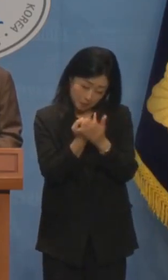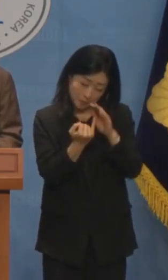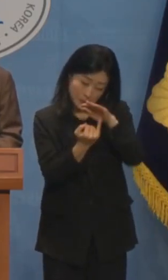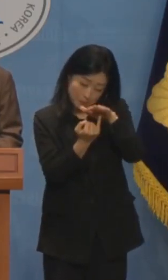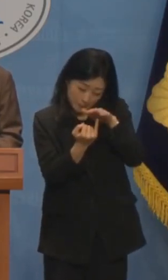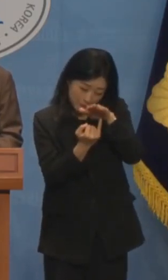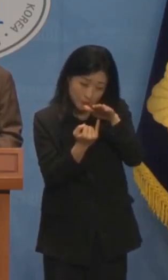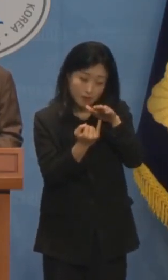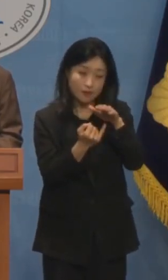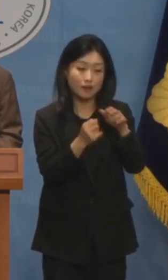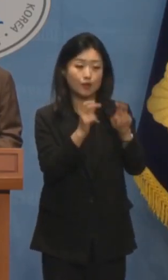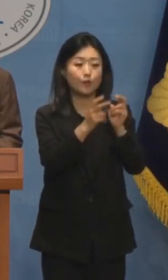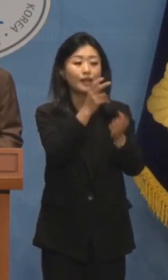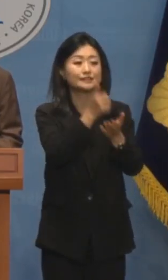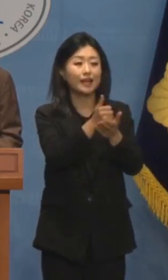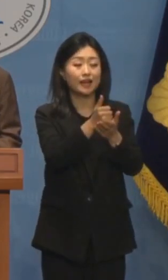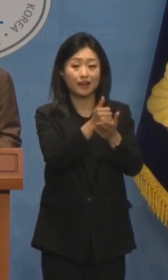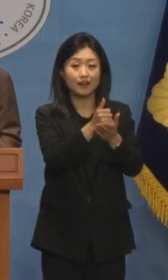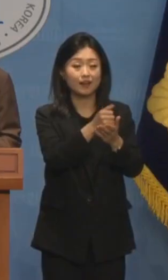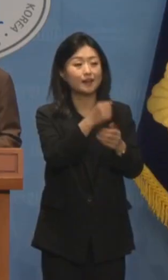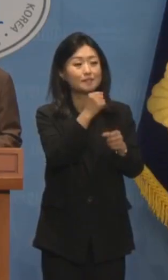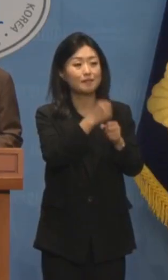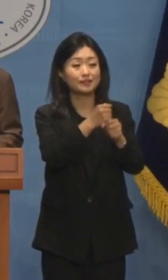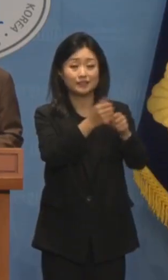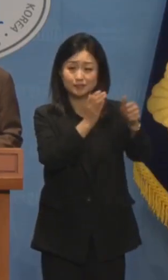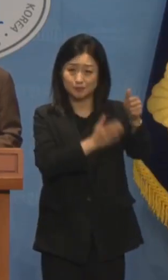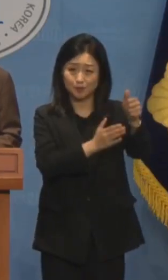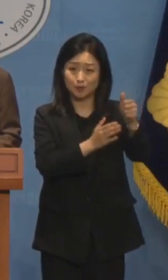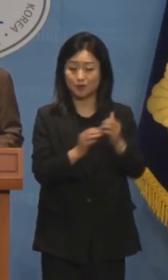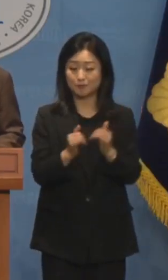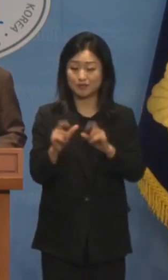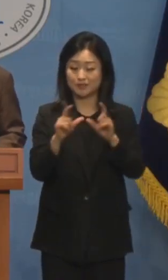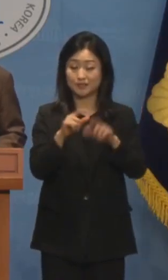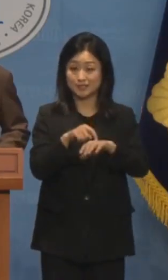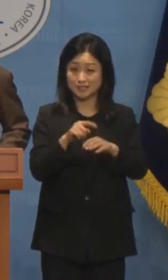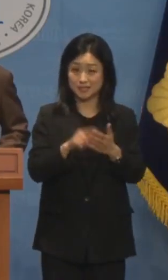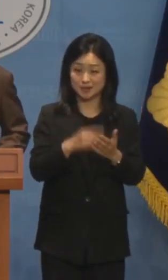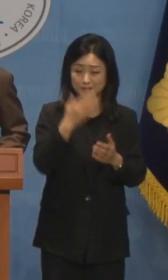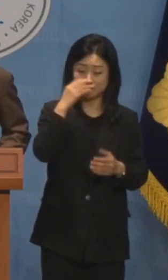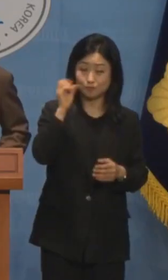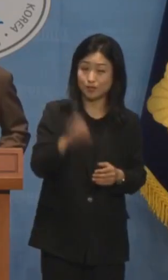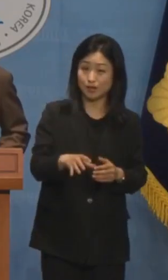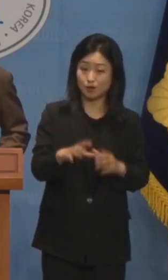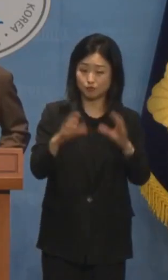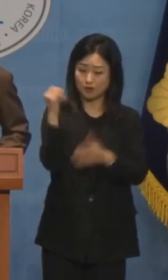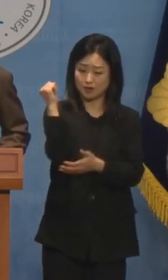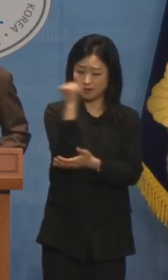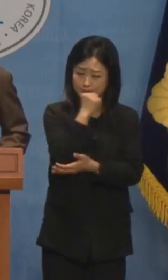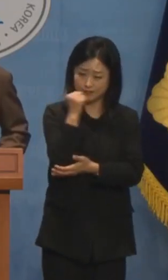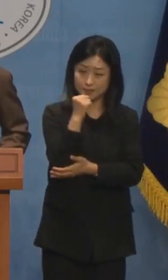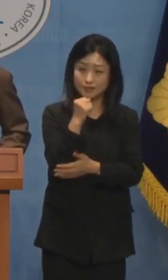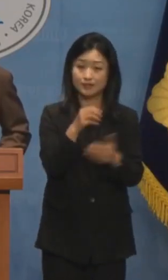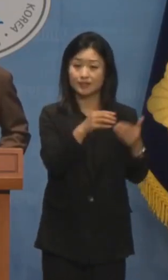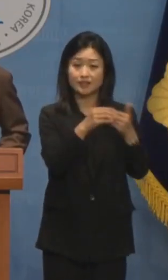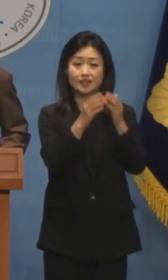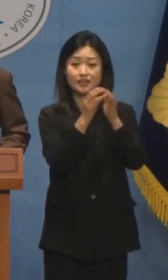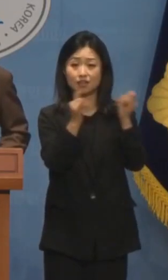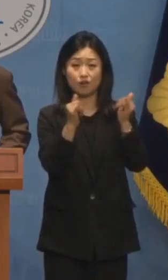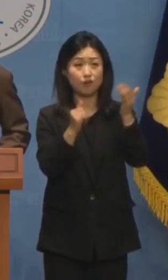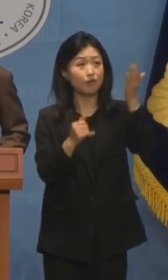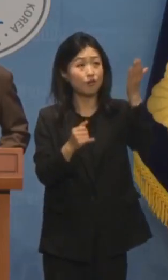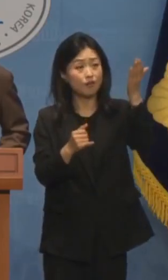합니다. 이렇게 민심을 외면하고 국가의 근간을 흐트리는 리더는,